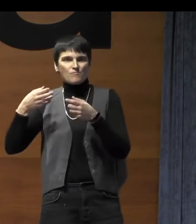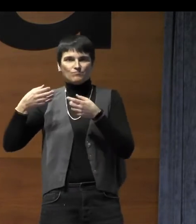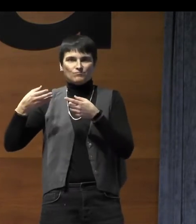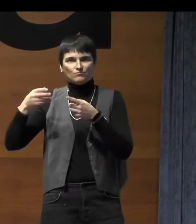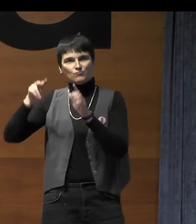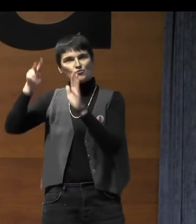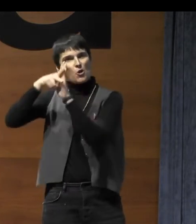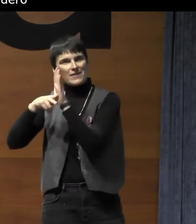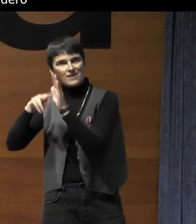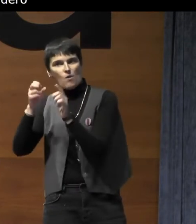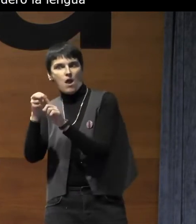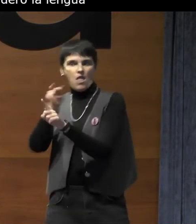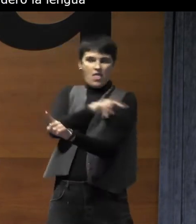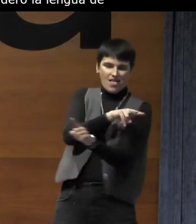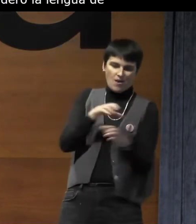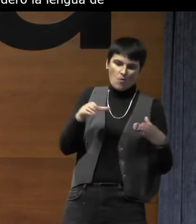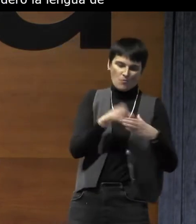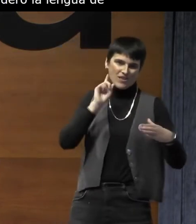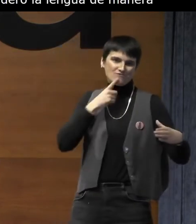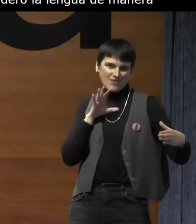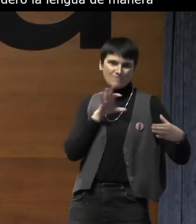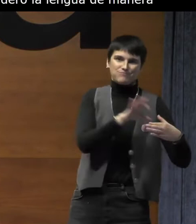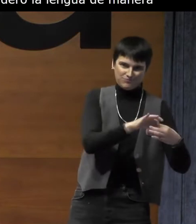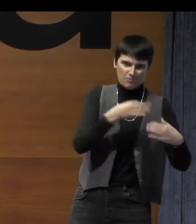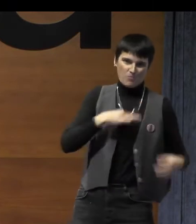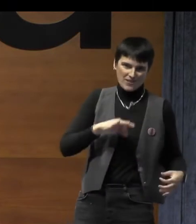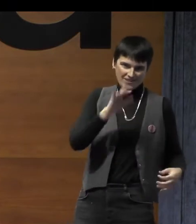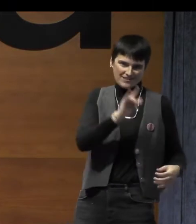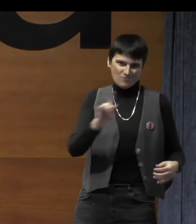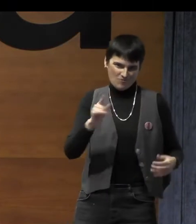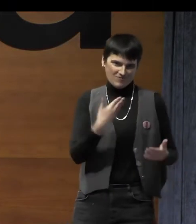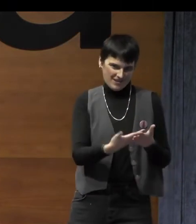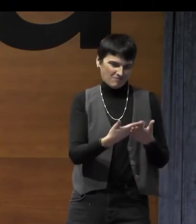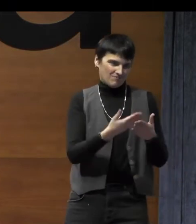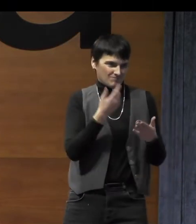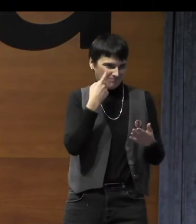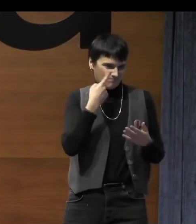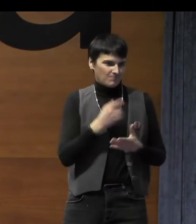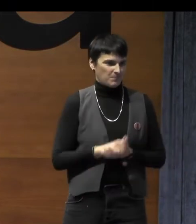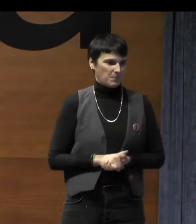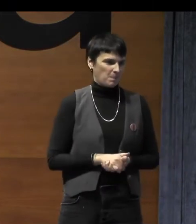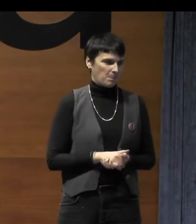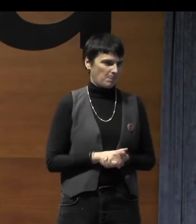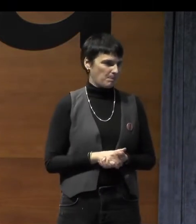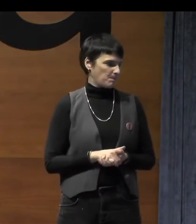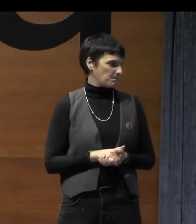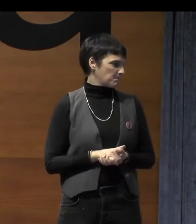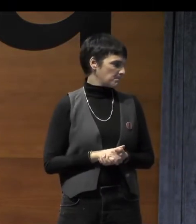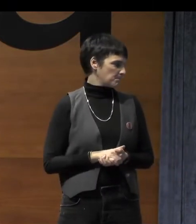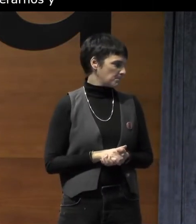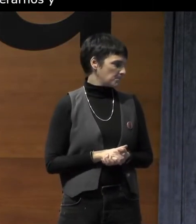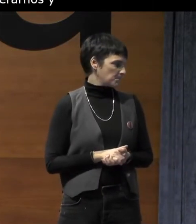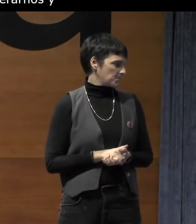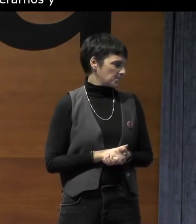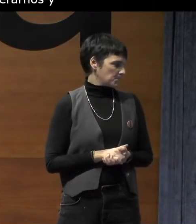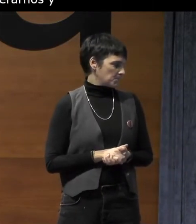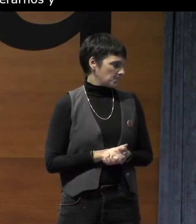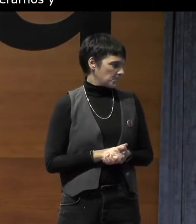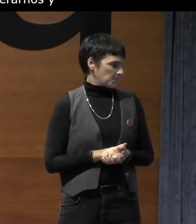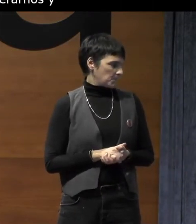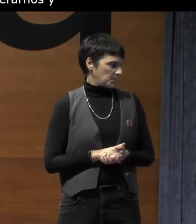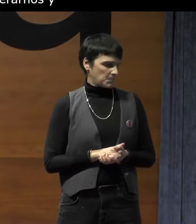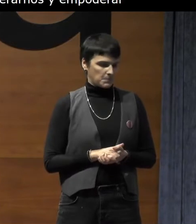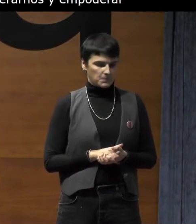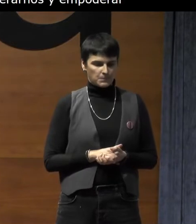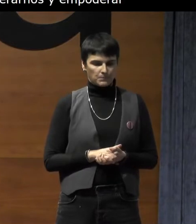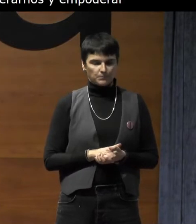de empoderarnos y empoderar también nuestra identidad y nuestra lengua asignada. Y esa